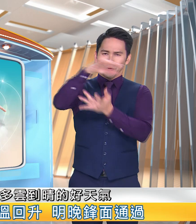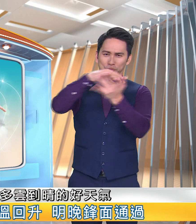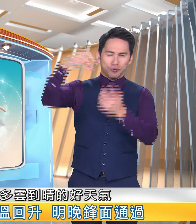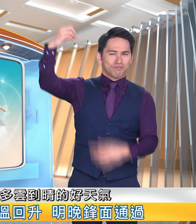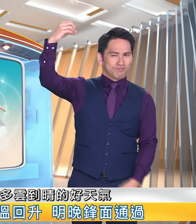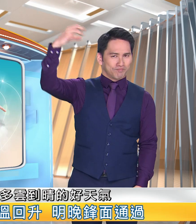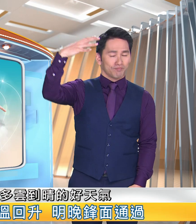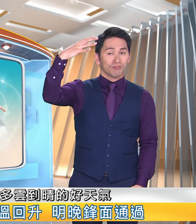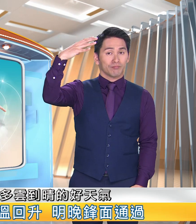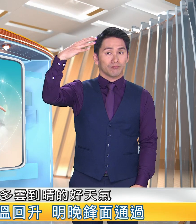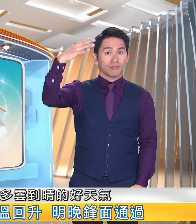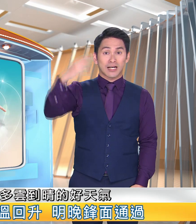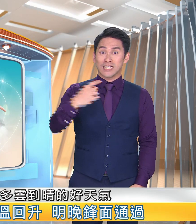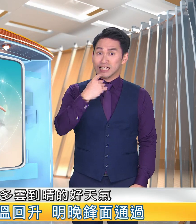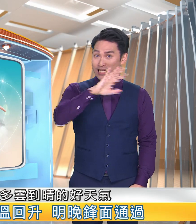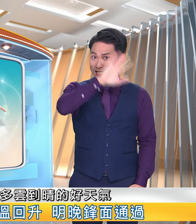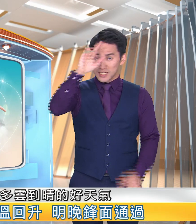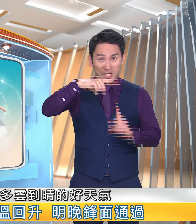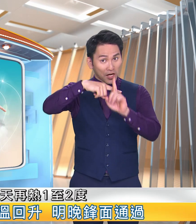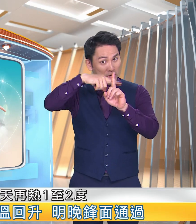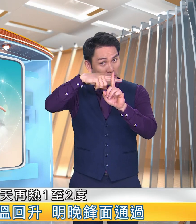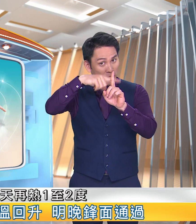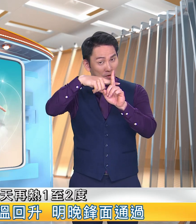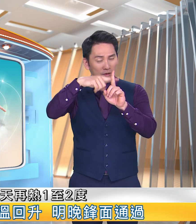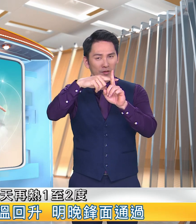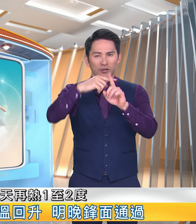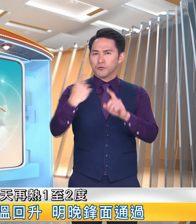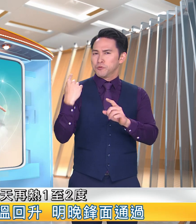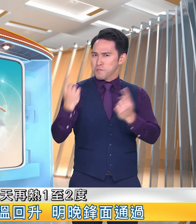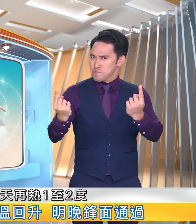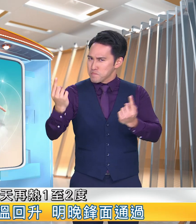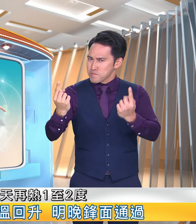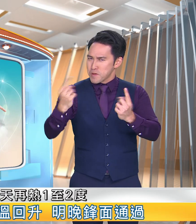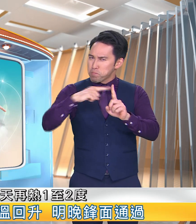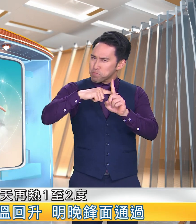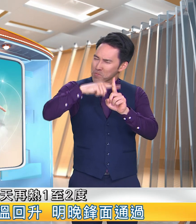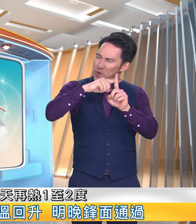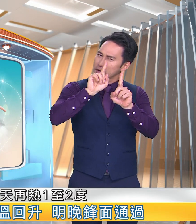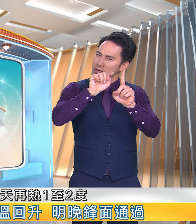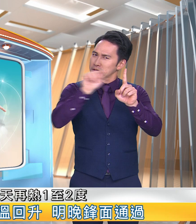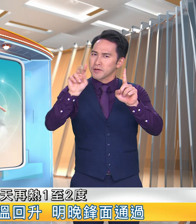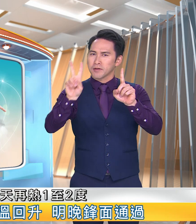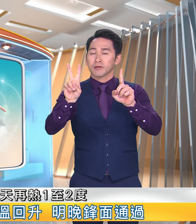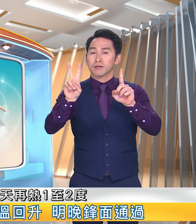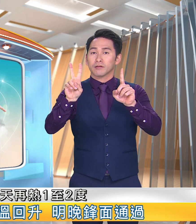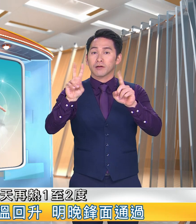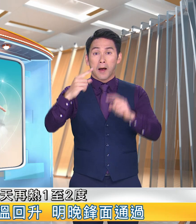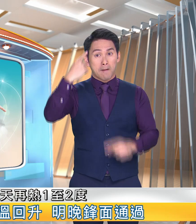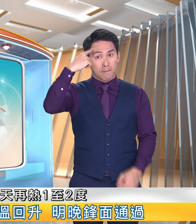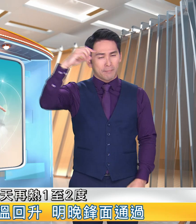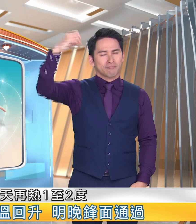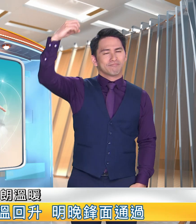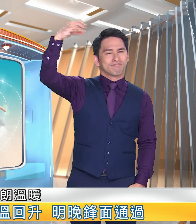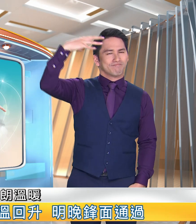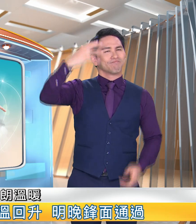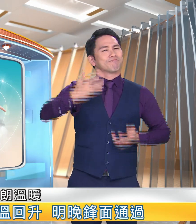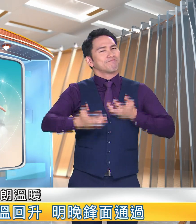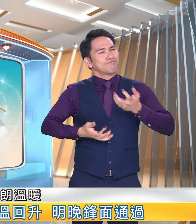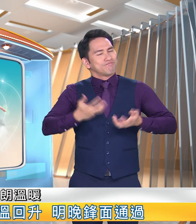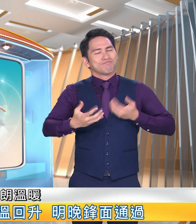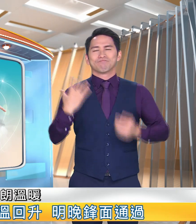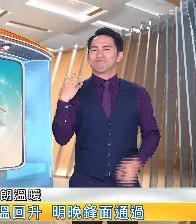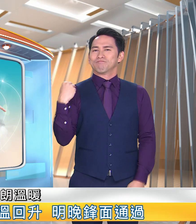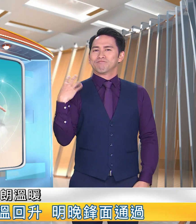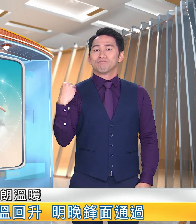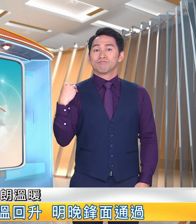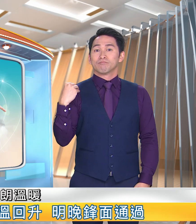多云到晴的好天气，白天高温会比昨天再热个一到两度，而明天白天